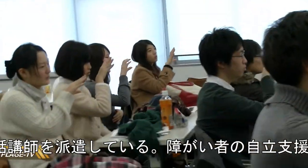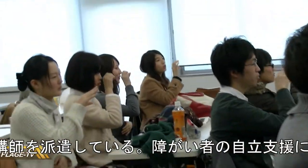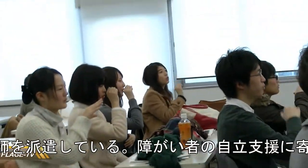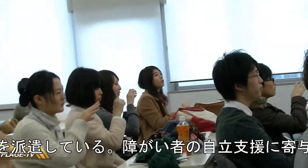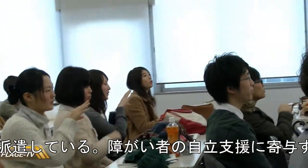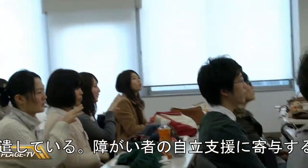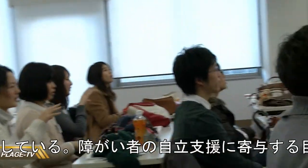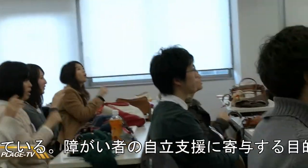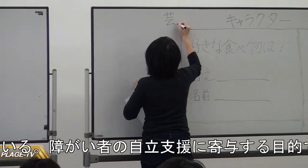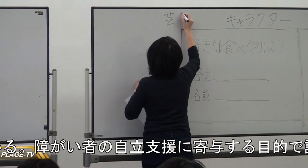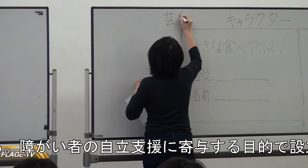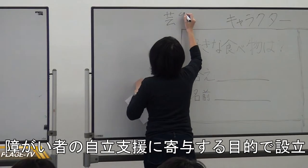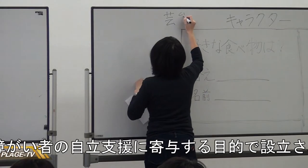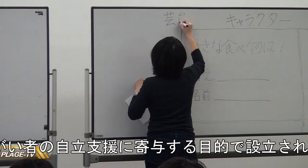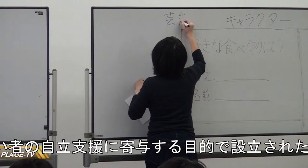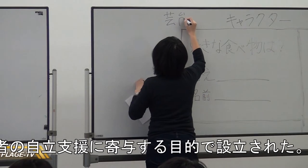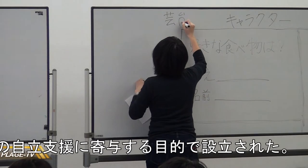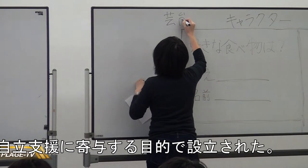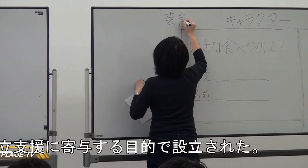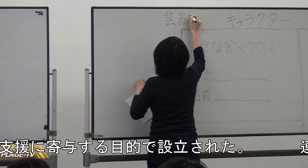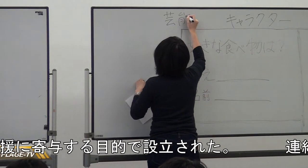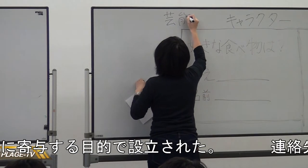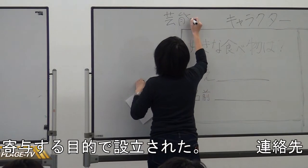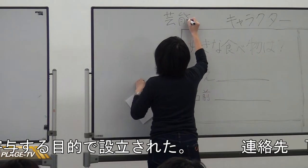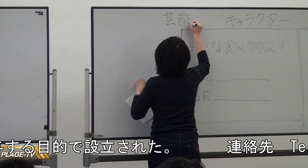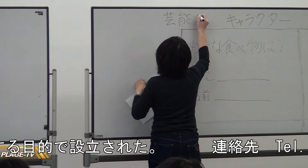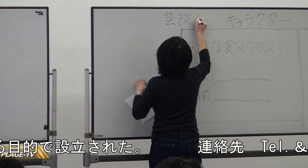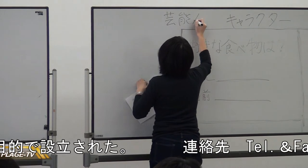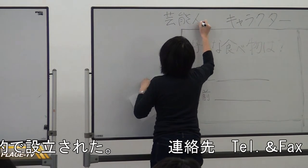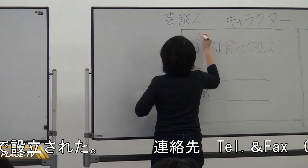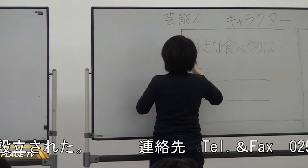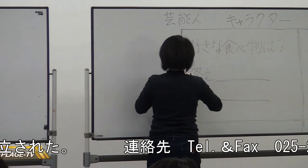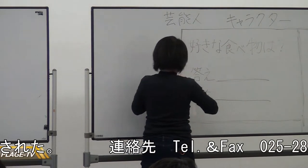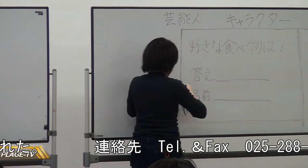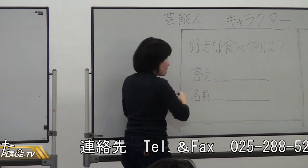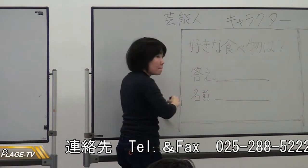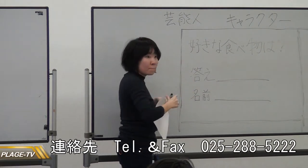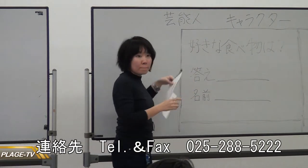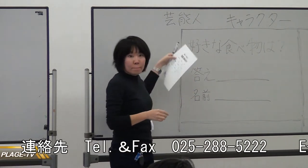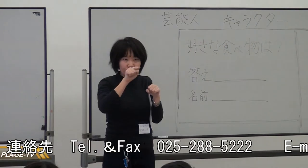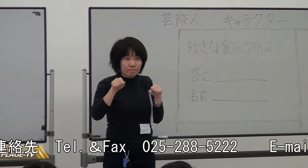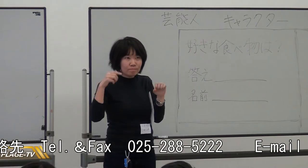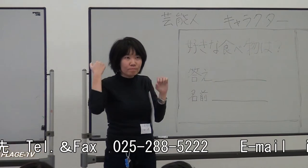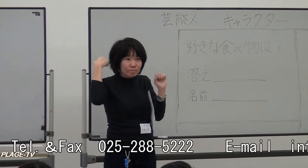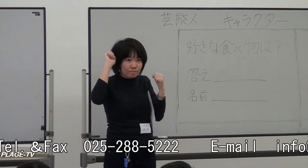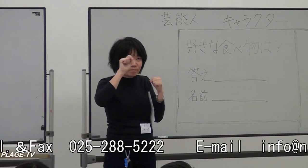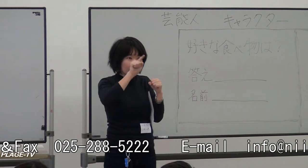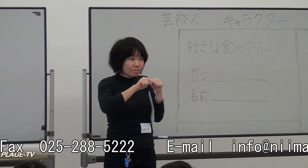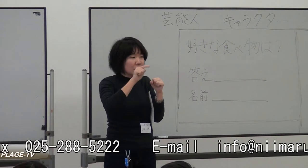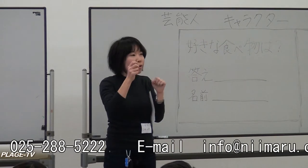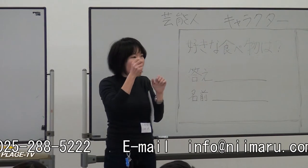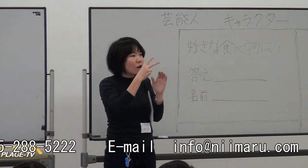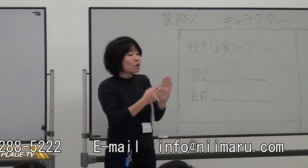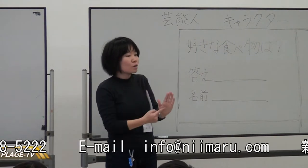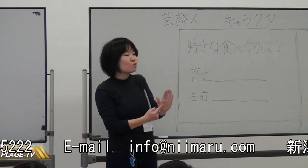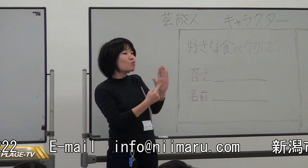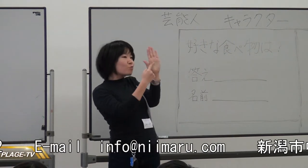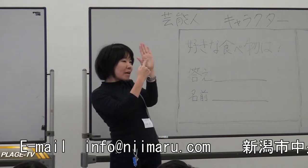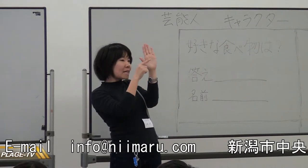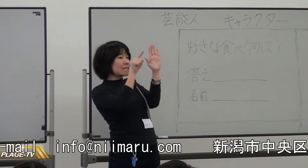担当され、学生たちも真剣な面持ちで受講していたようです。では当日司会を務められていた新